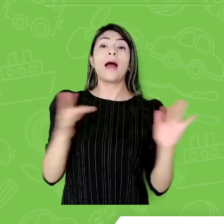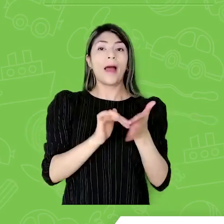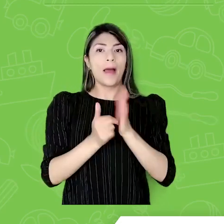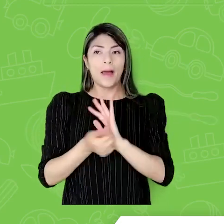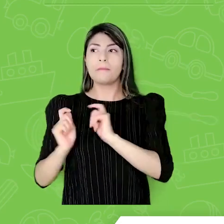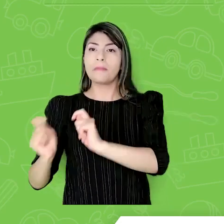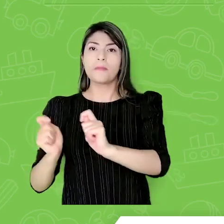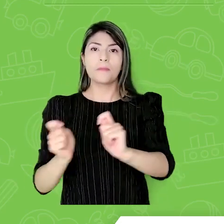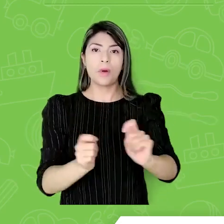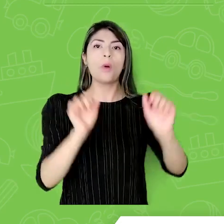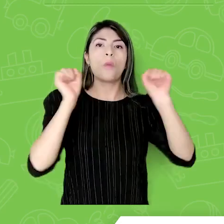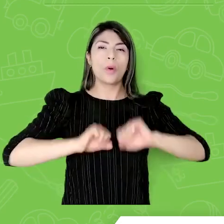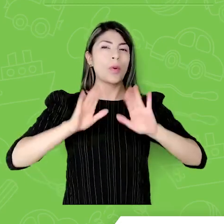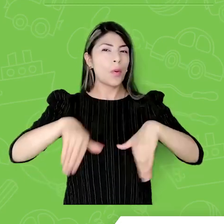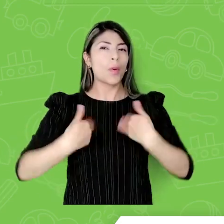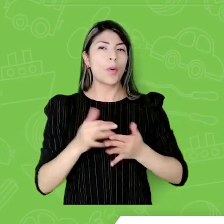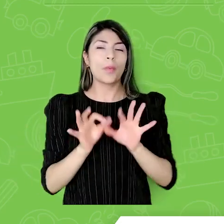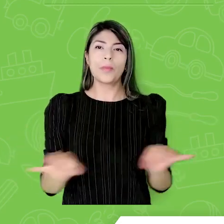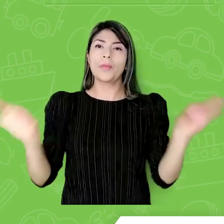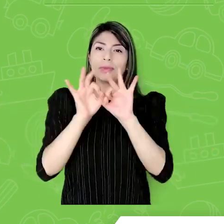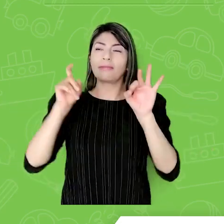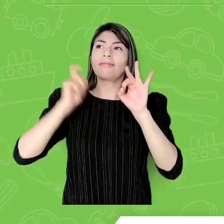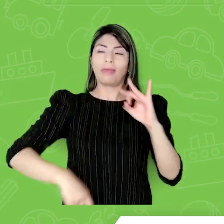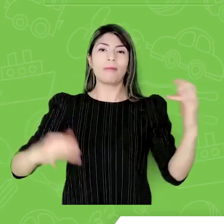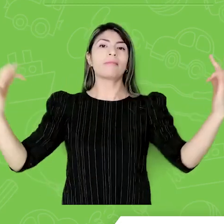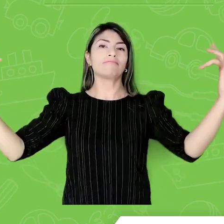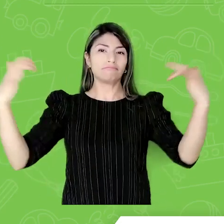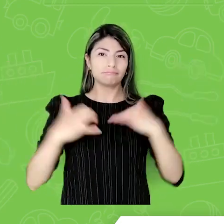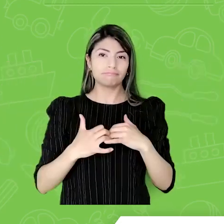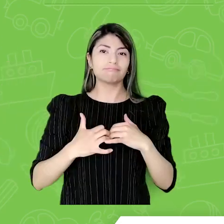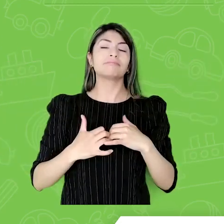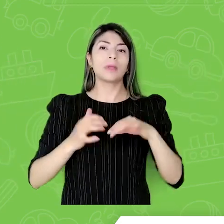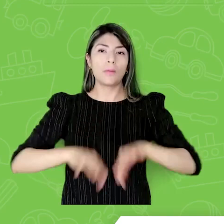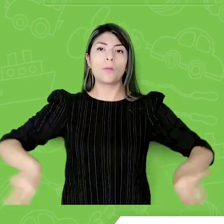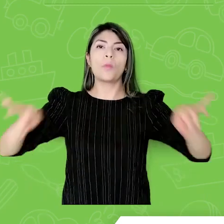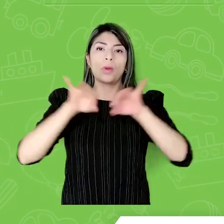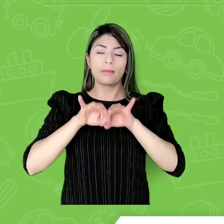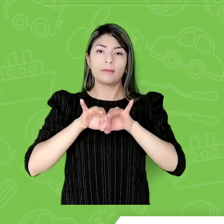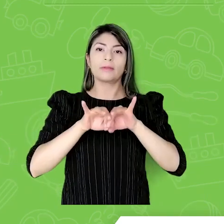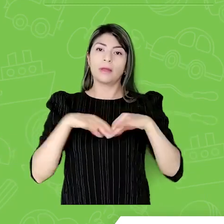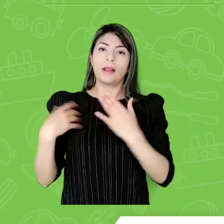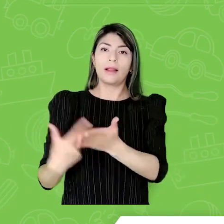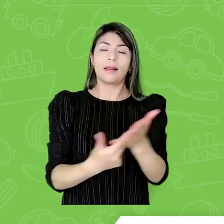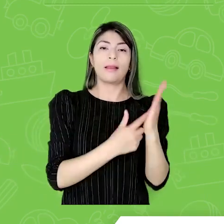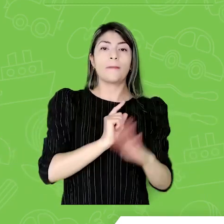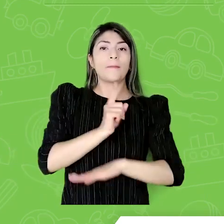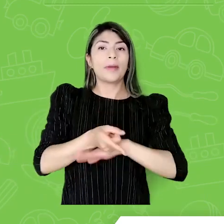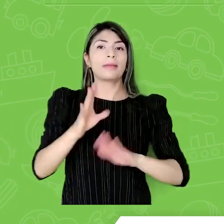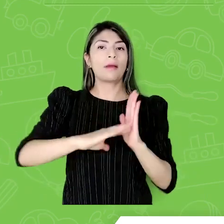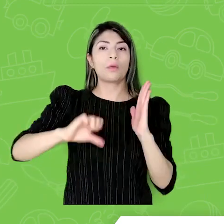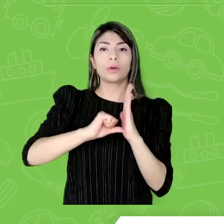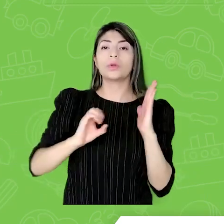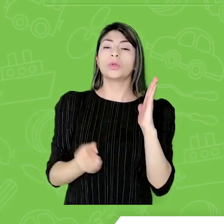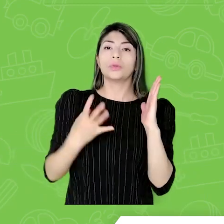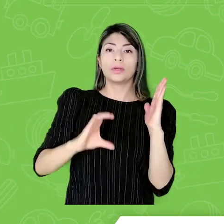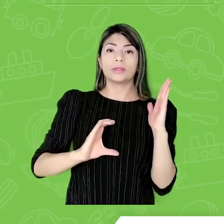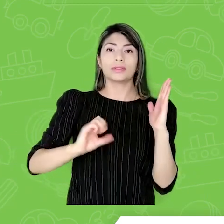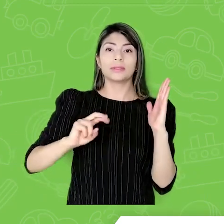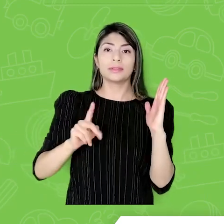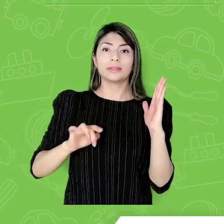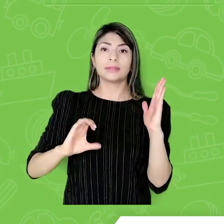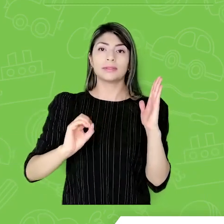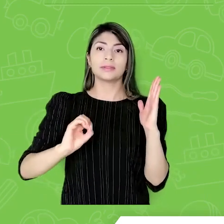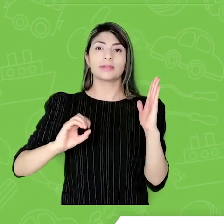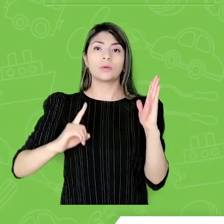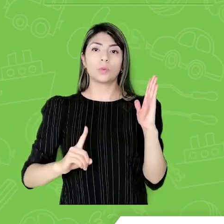primeras posiciones individuales en forma consecutiva, se realizará mediante audiencia pública, de conformidad con las